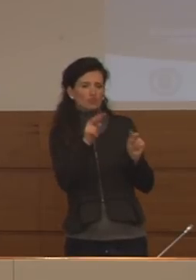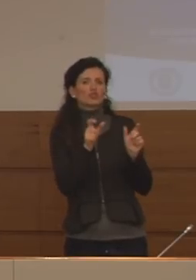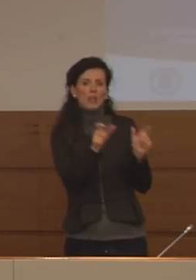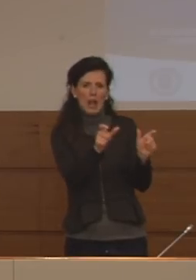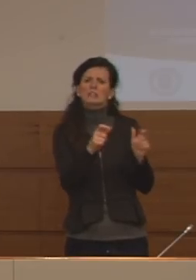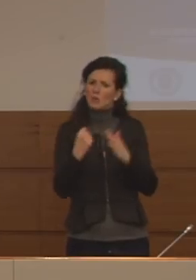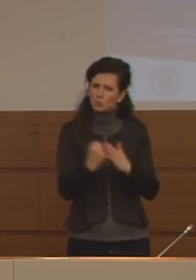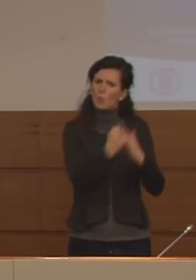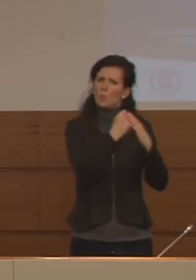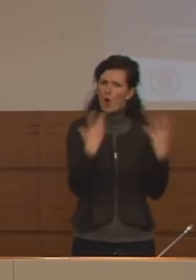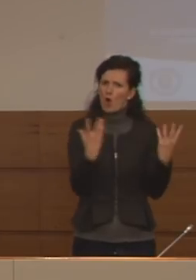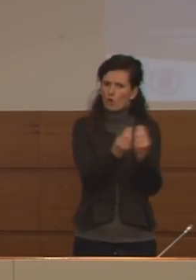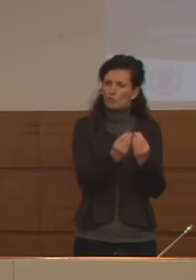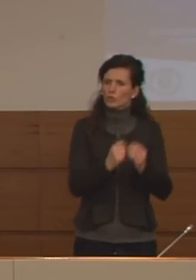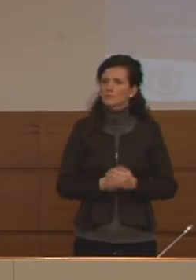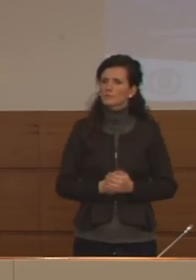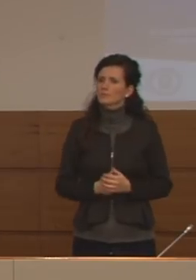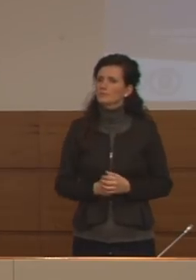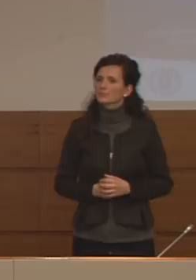supporto